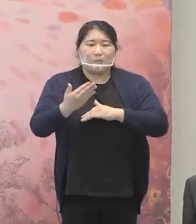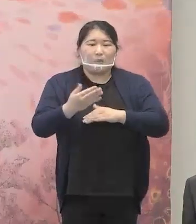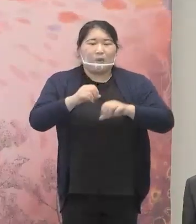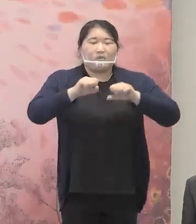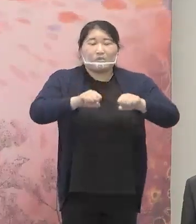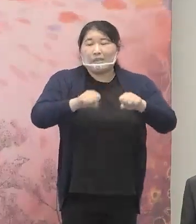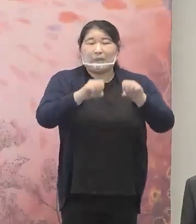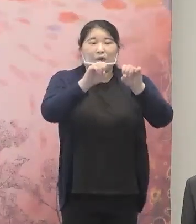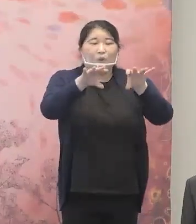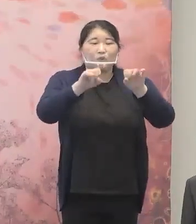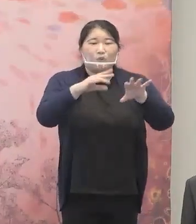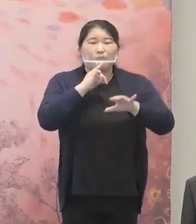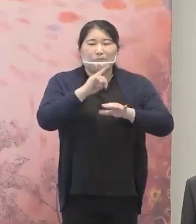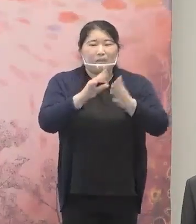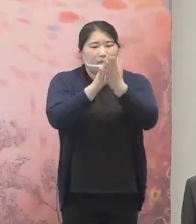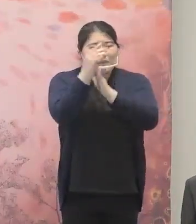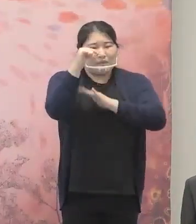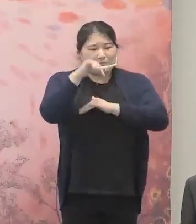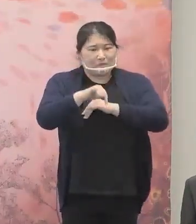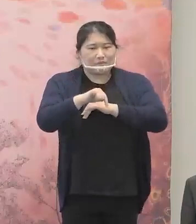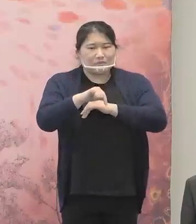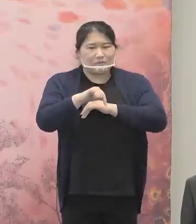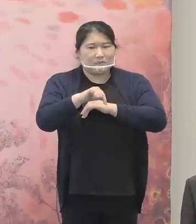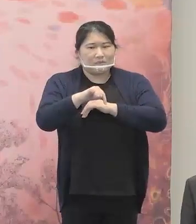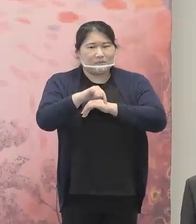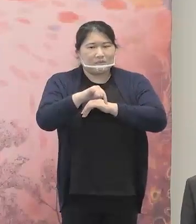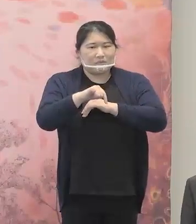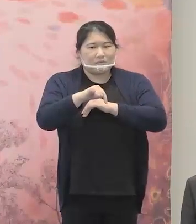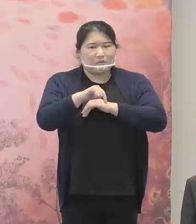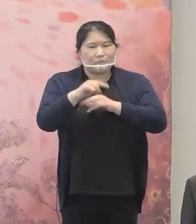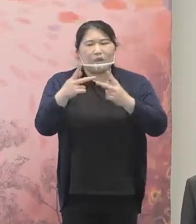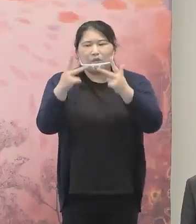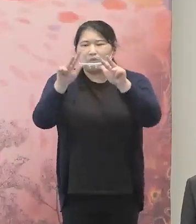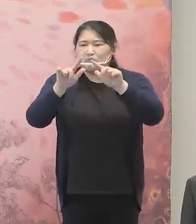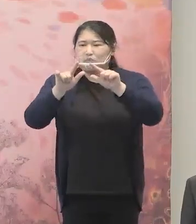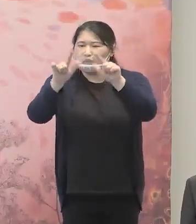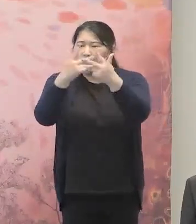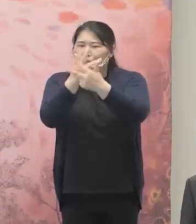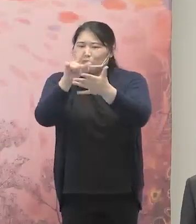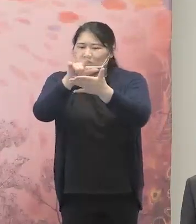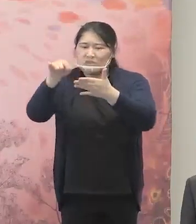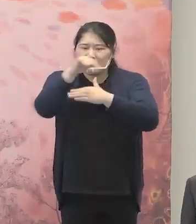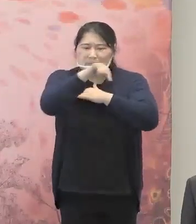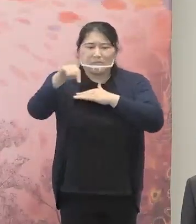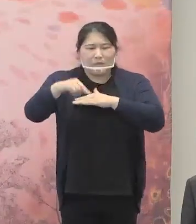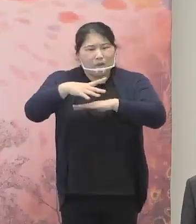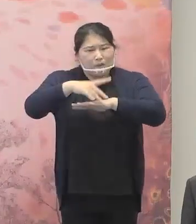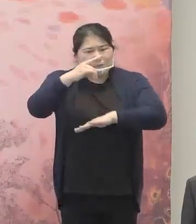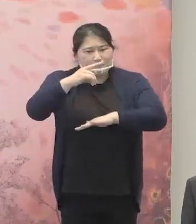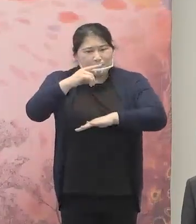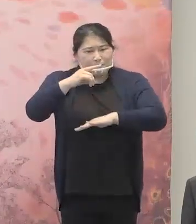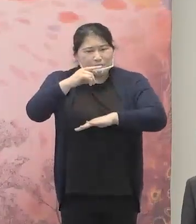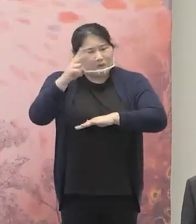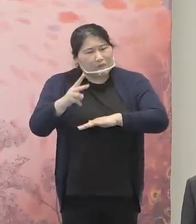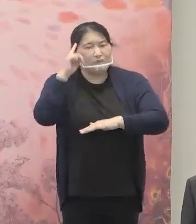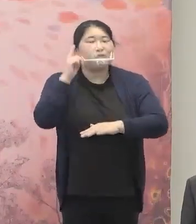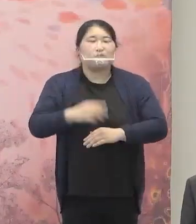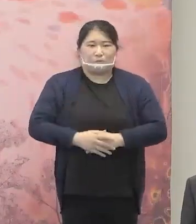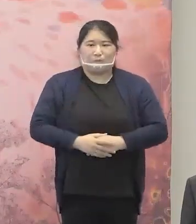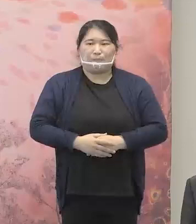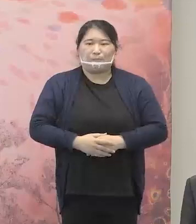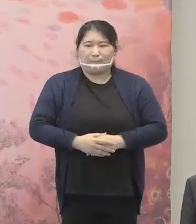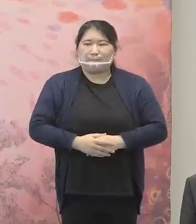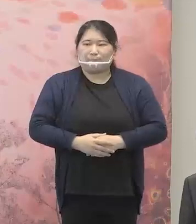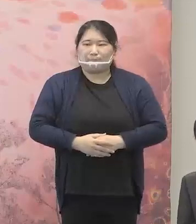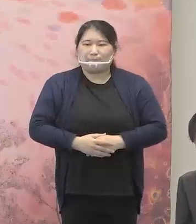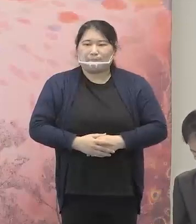送というのは、おそらく、県内というか東北では多分初だと思います。中核市にも聞きましたがなかったそうであ